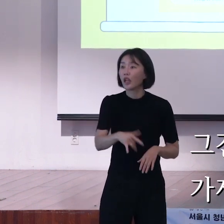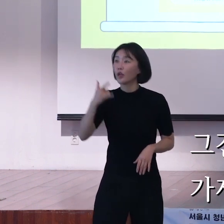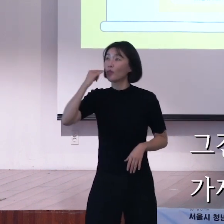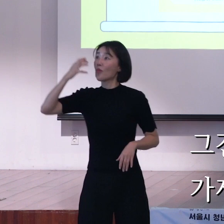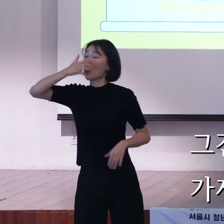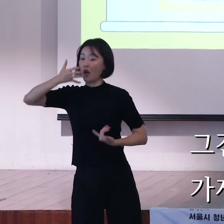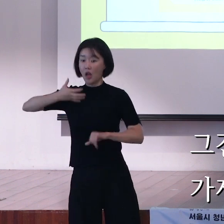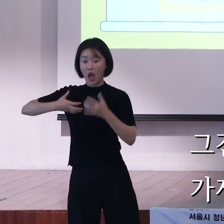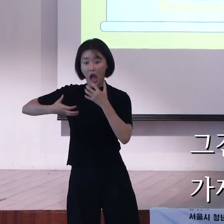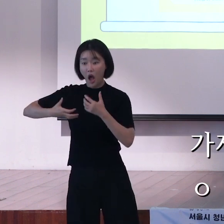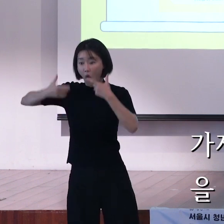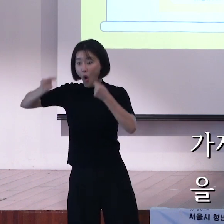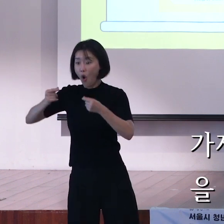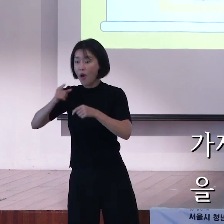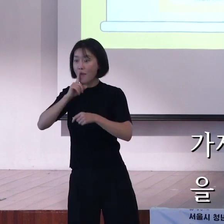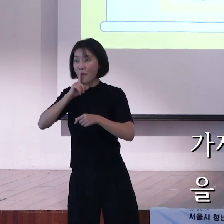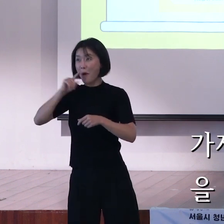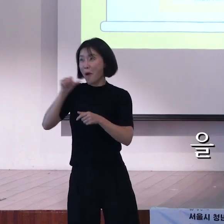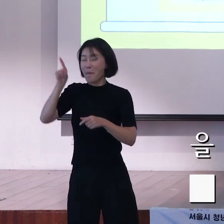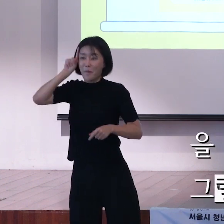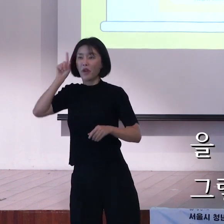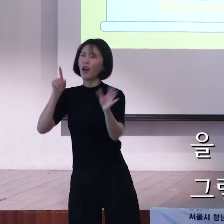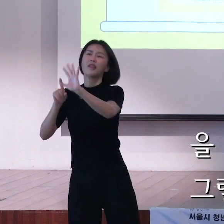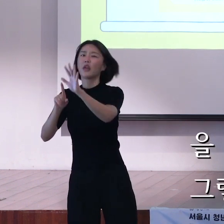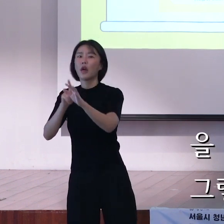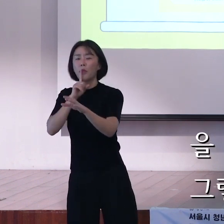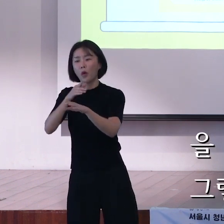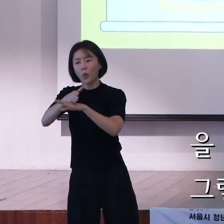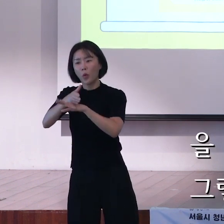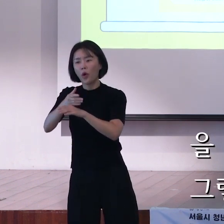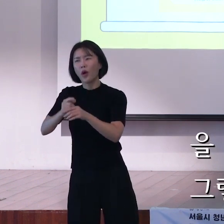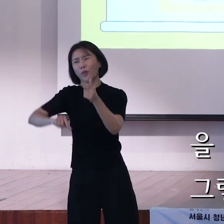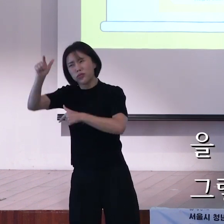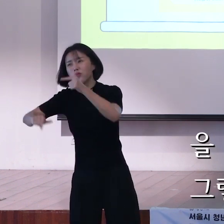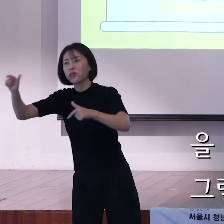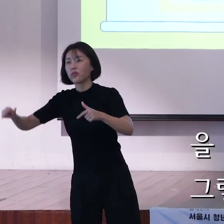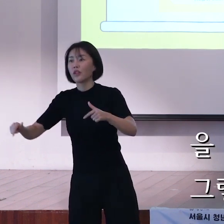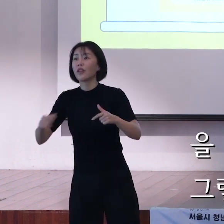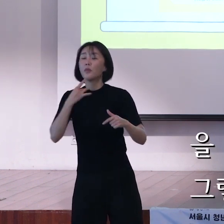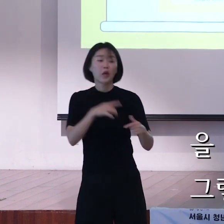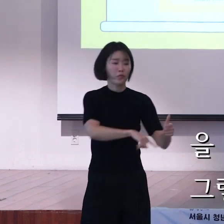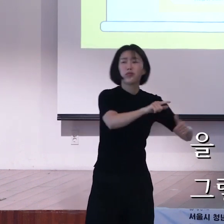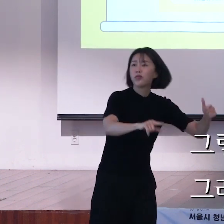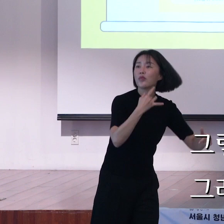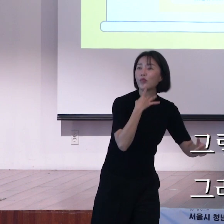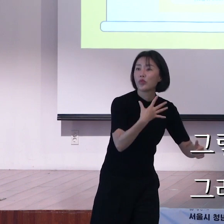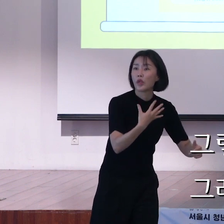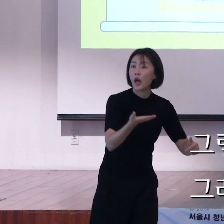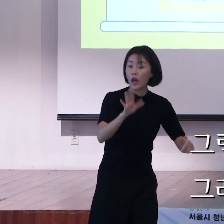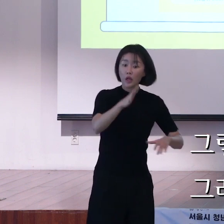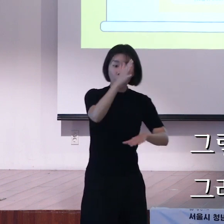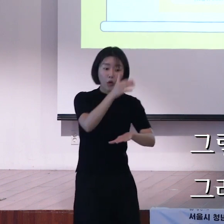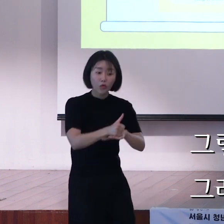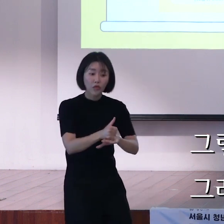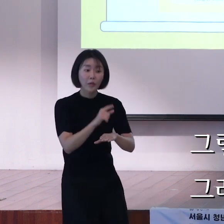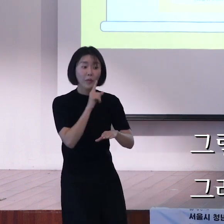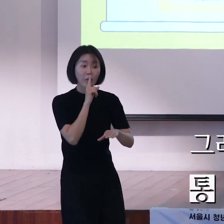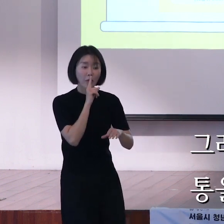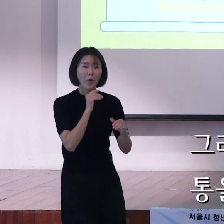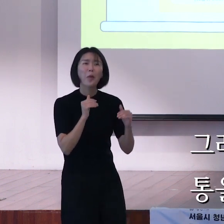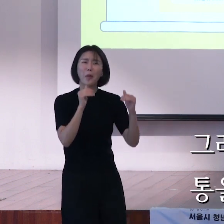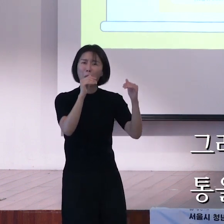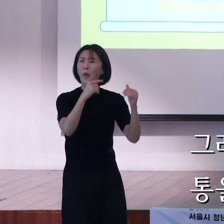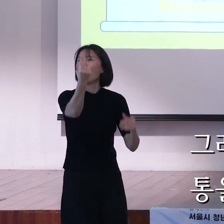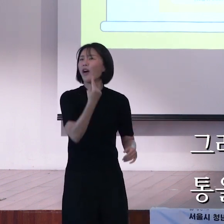발달을 하지 않거든요. 그렇기 때문에 여러분 좀 느리지만 그래도 확실하게 언어 소통을 하면서